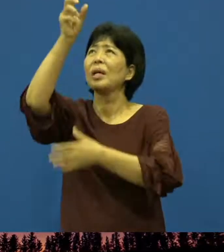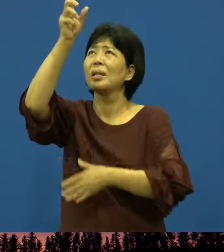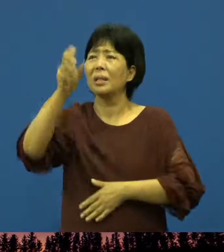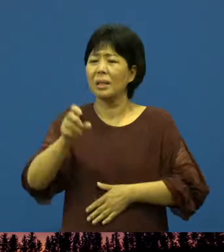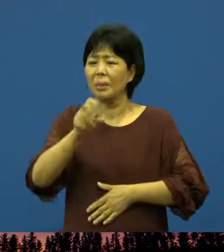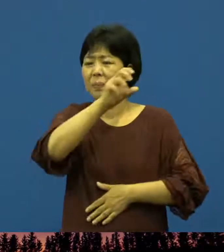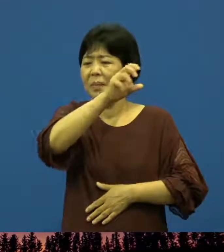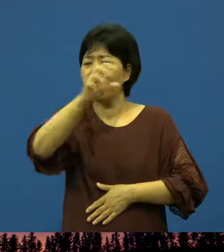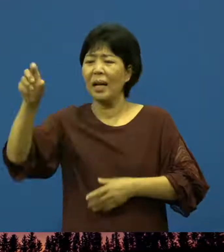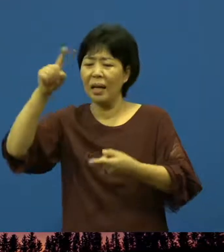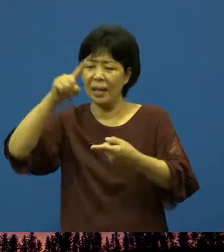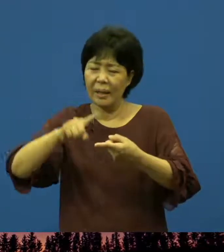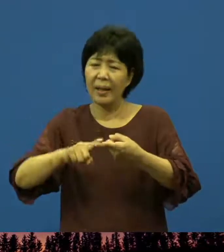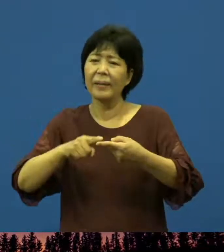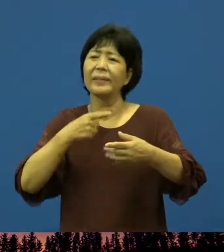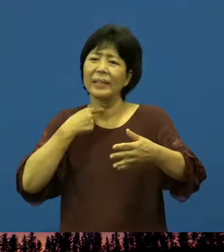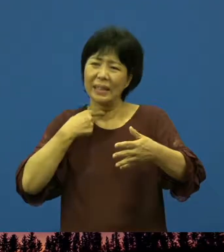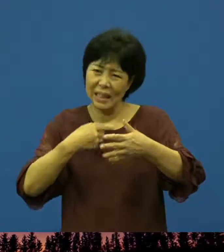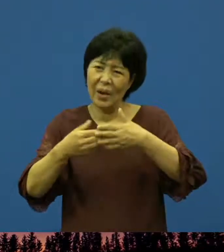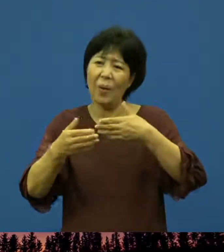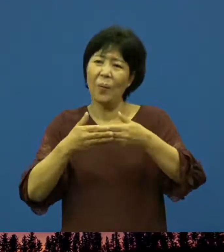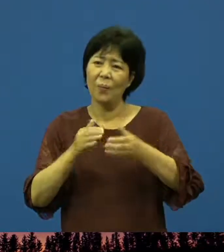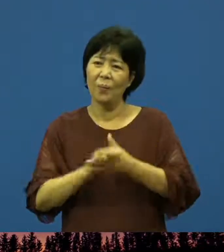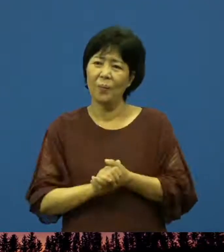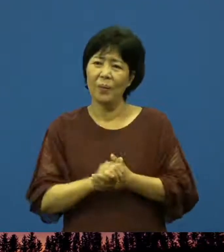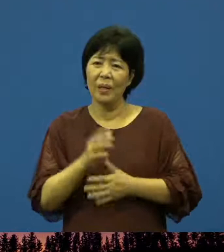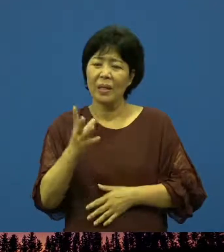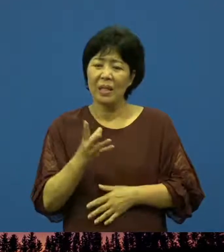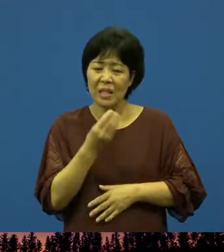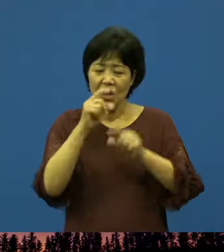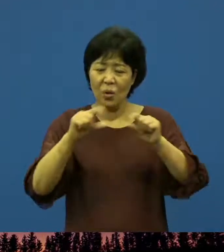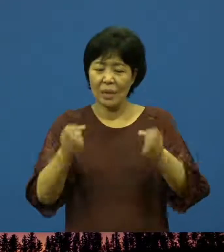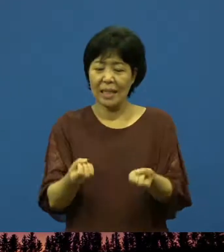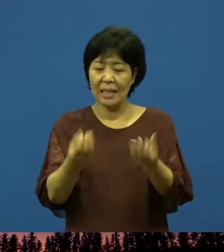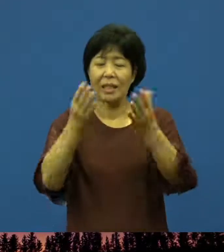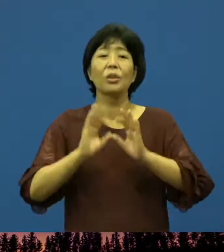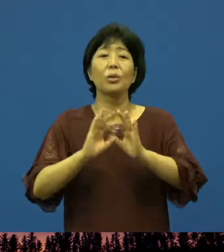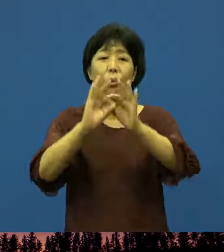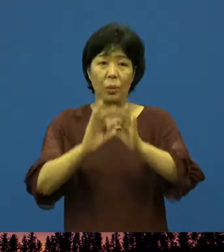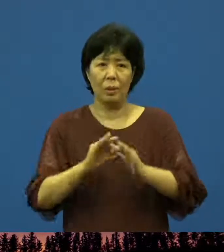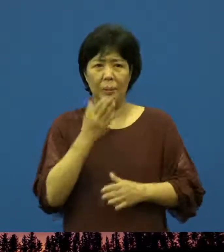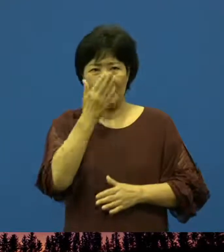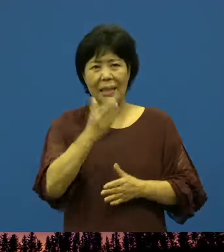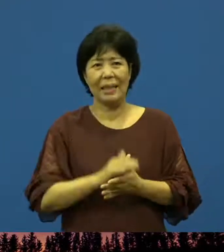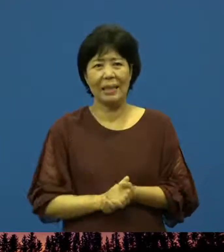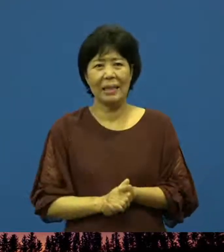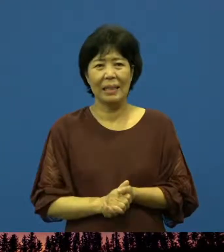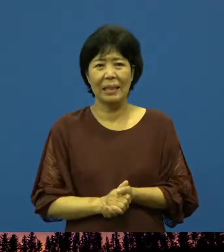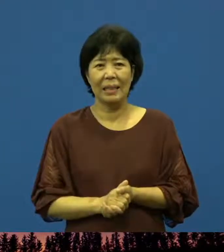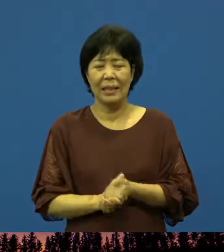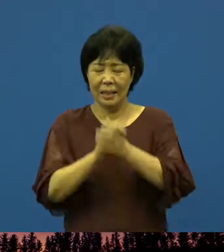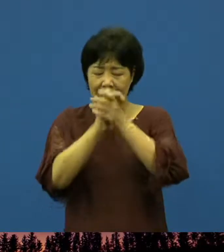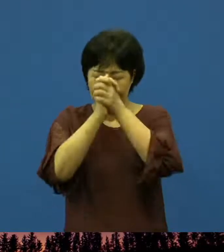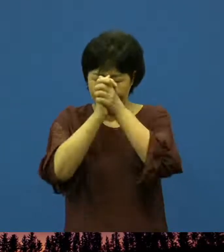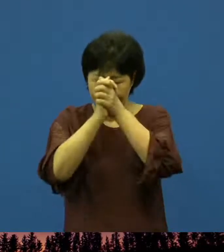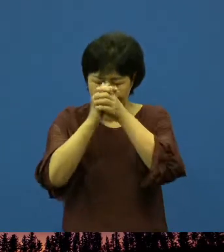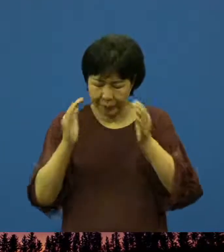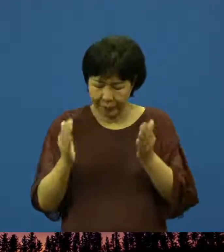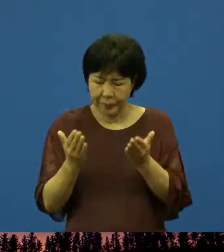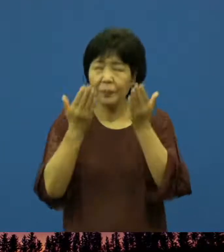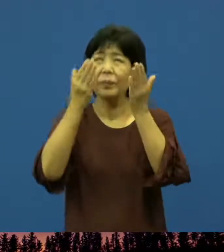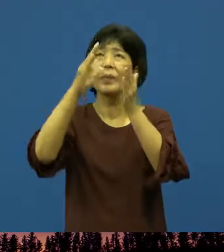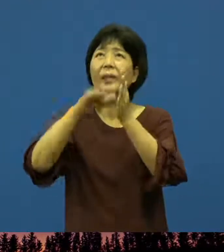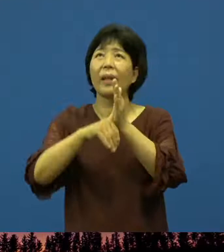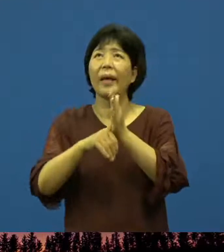경험합니다. 그게 언제요? 성찬이죠. 때로는 우리가 기도하는 가운데, 말씀을